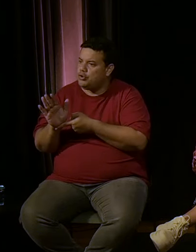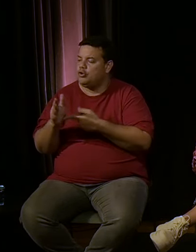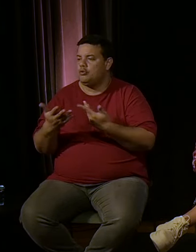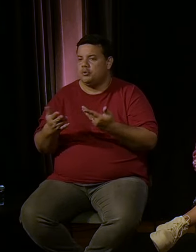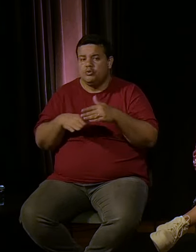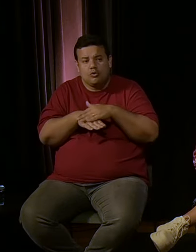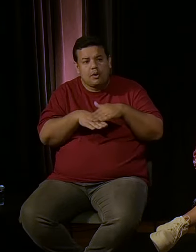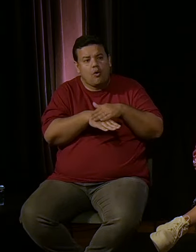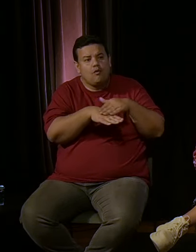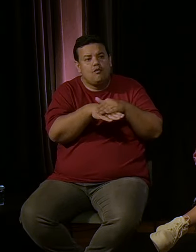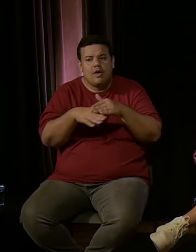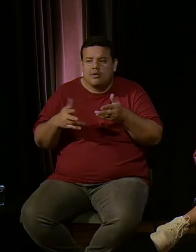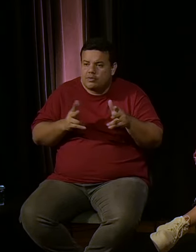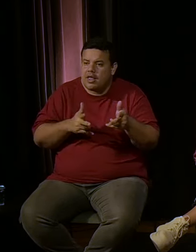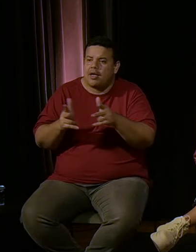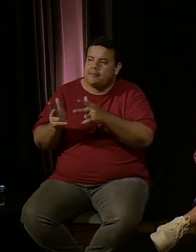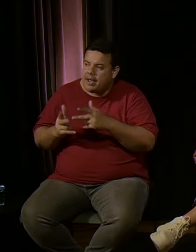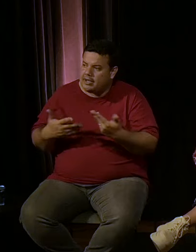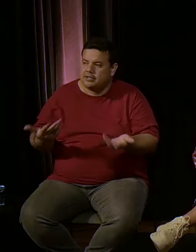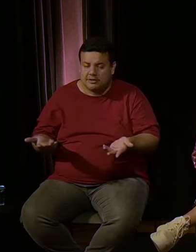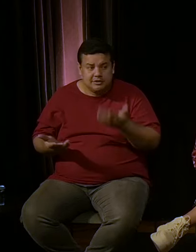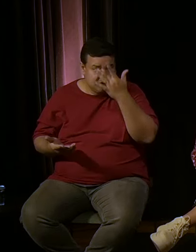sobre a conversa.